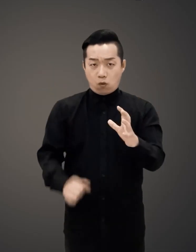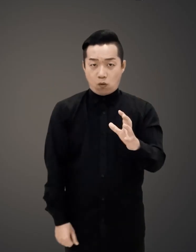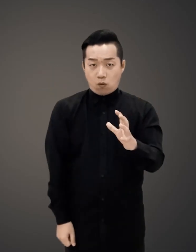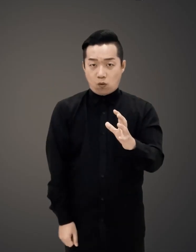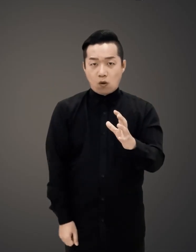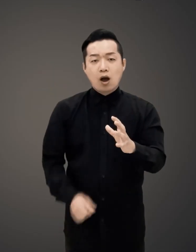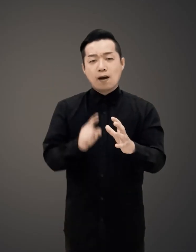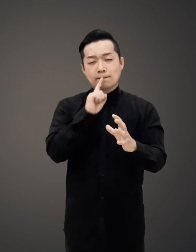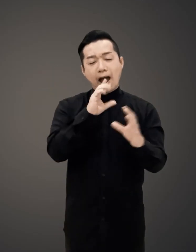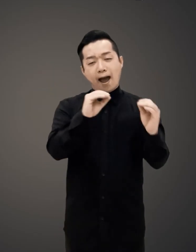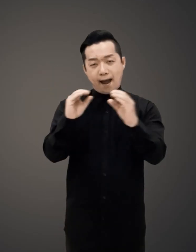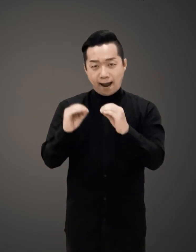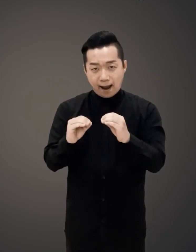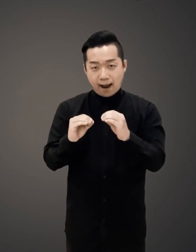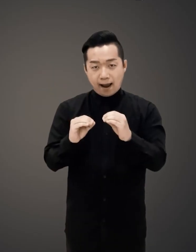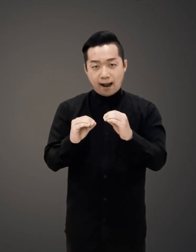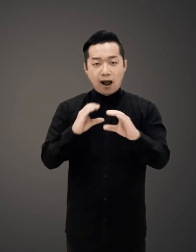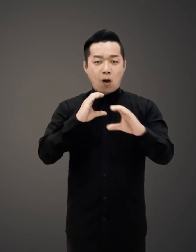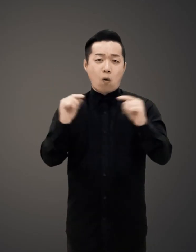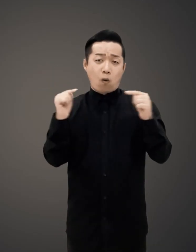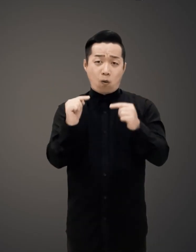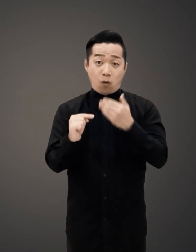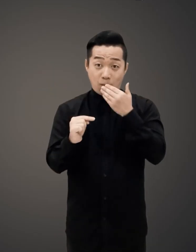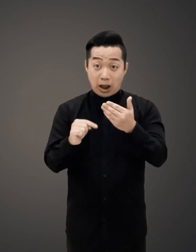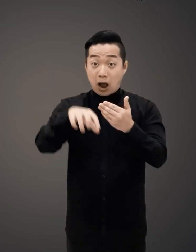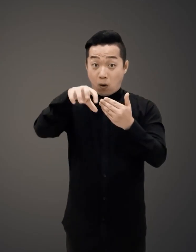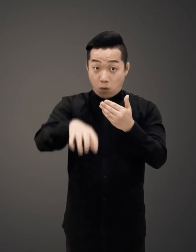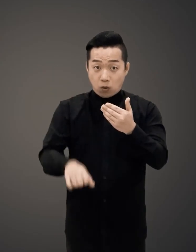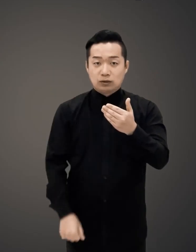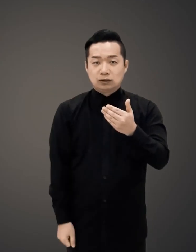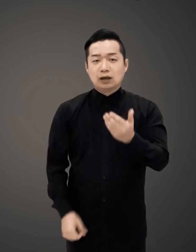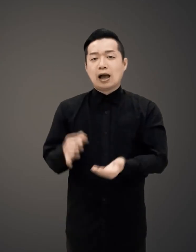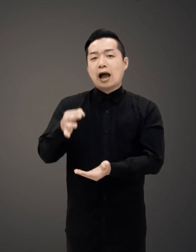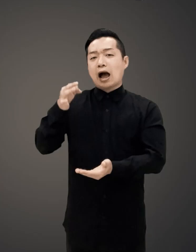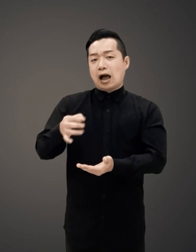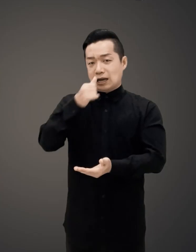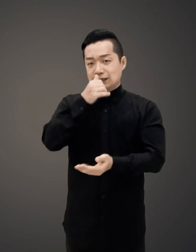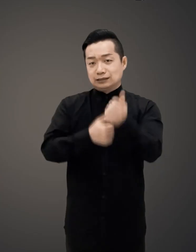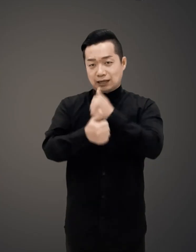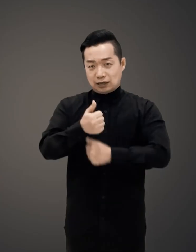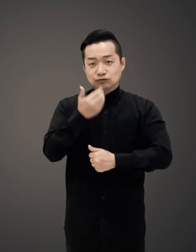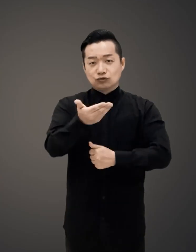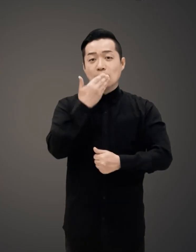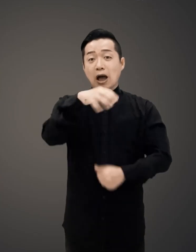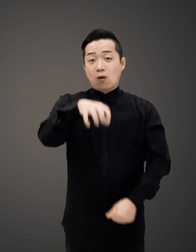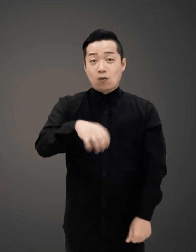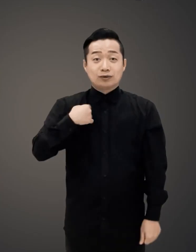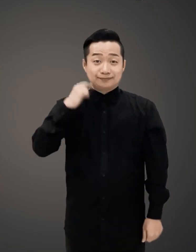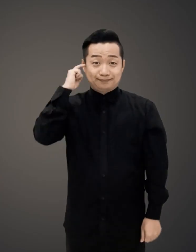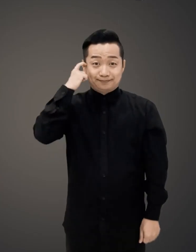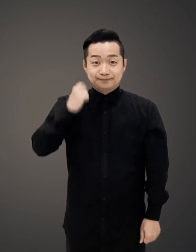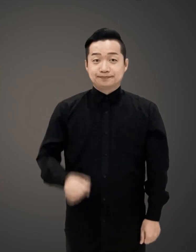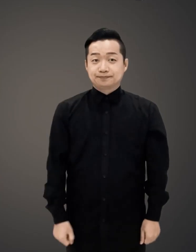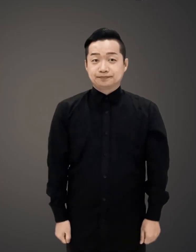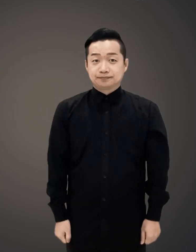모여들고 이야기를 나누고 교감을 할 수 있는 공간들이 가치가 있고 다음 세대에게 물려줄 공간이라고 생각을